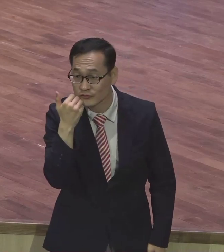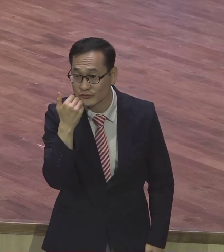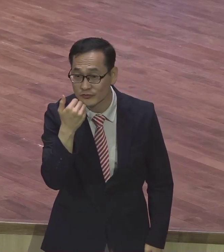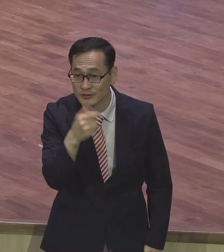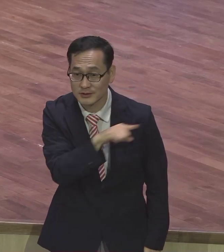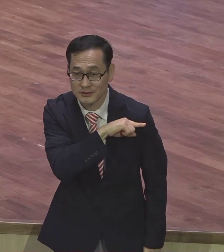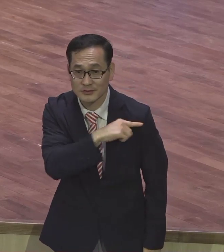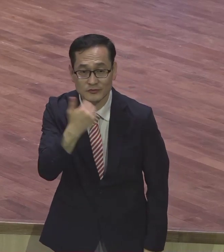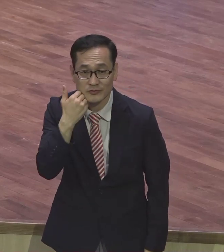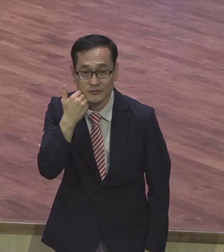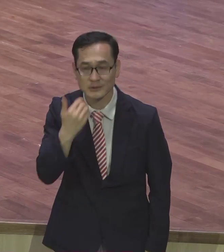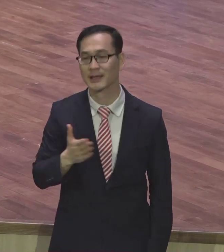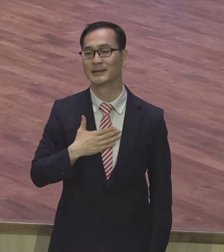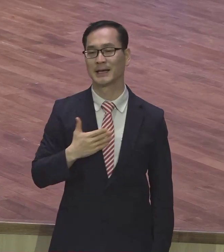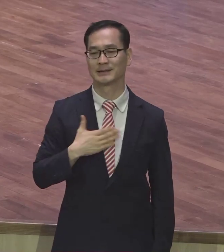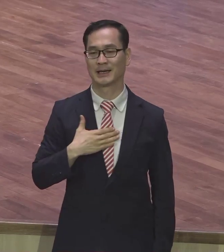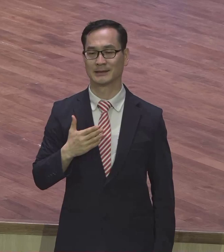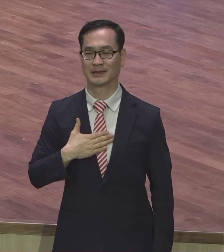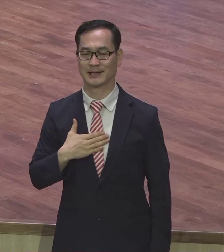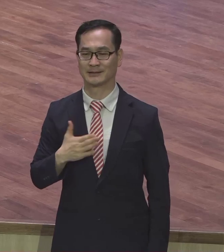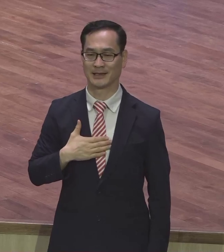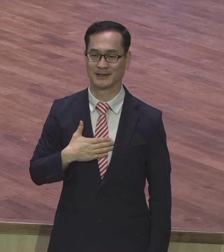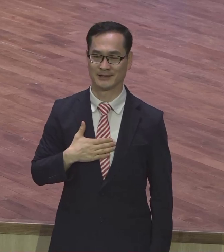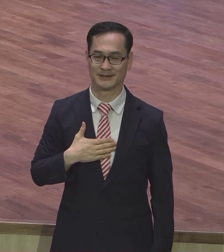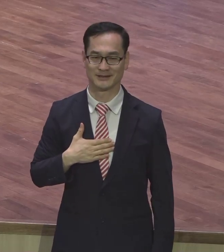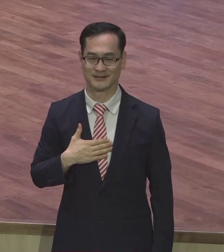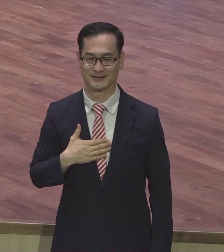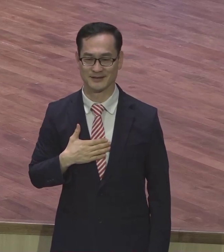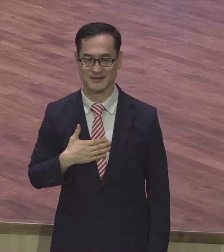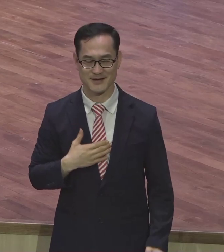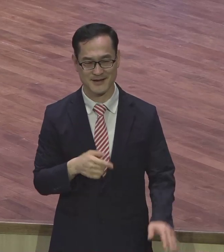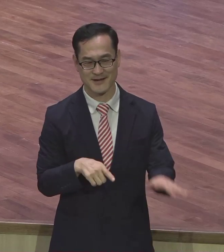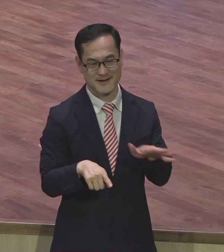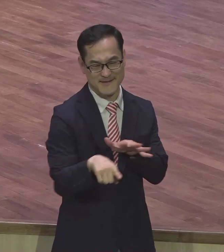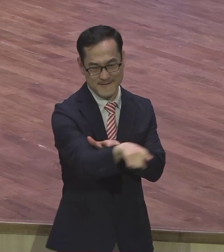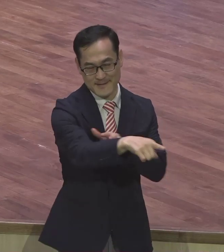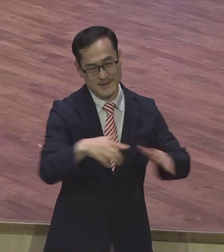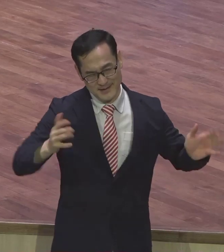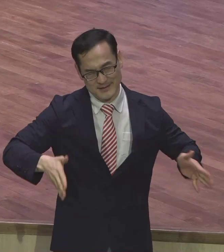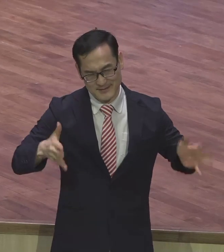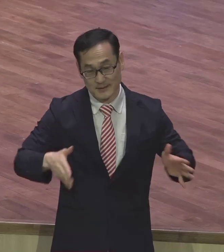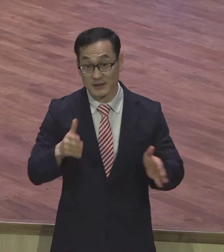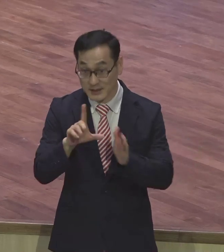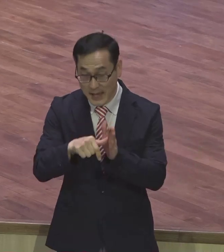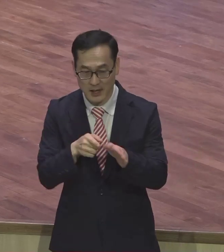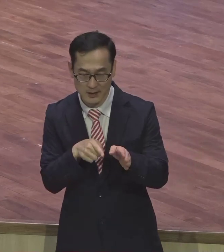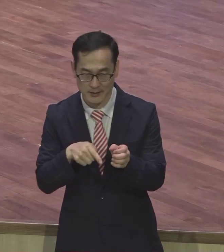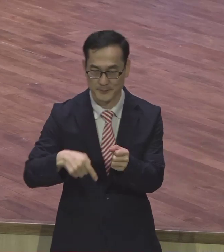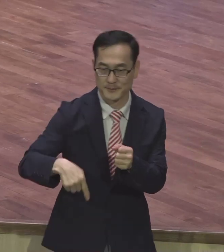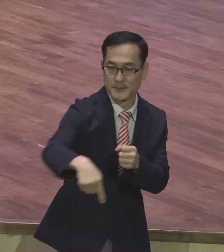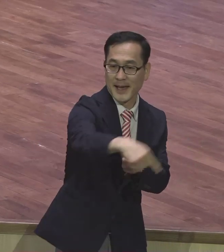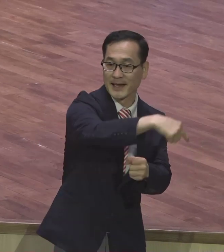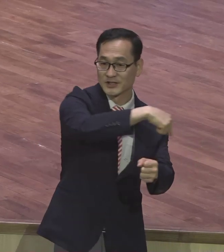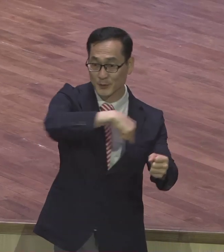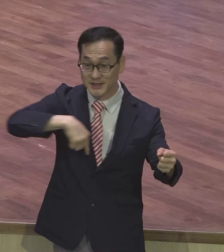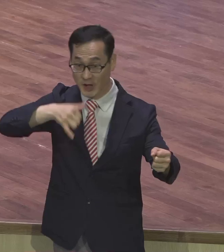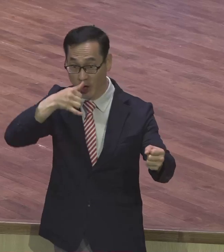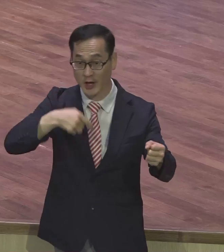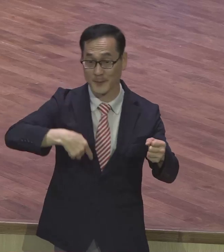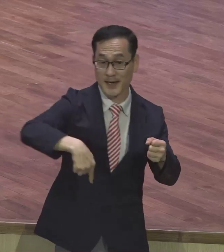제가 막 달리는데 1등으로 달리는데 그 반환점이 있어요. 반환점이 있는데 그